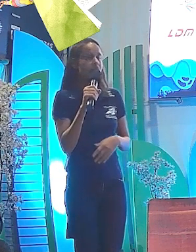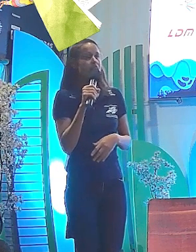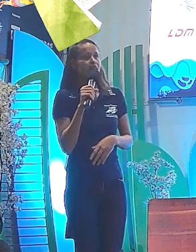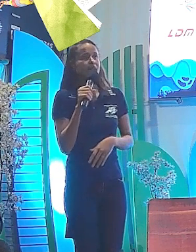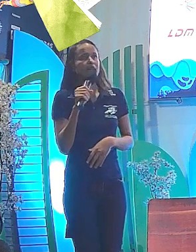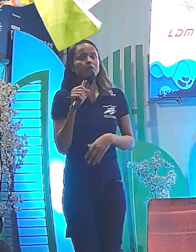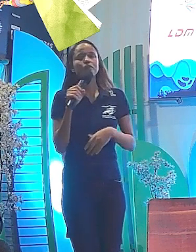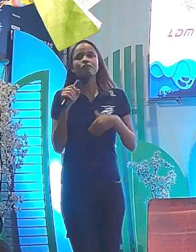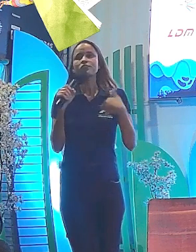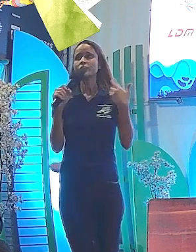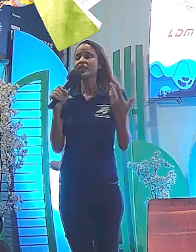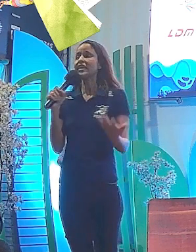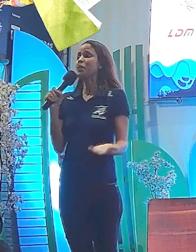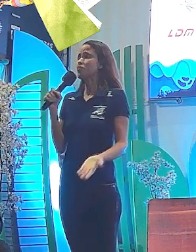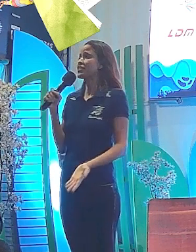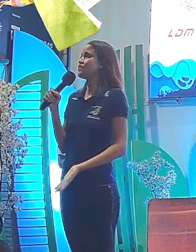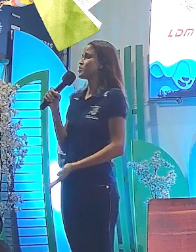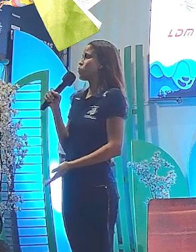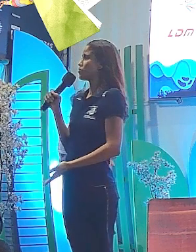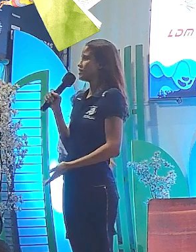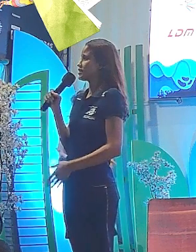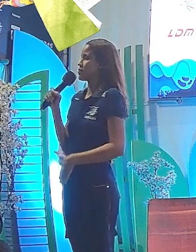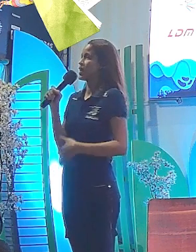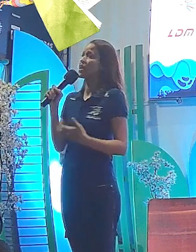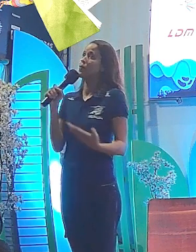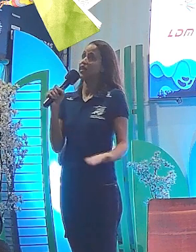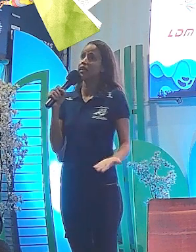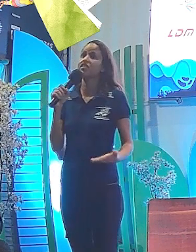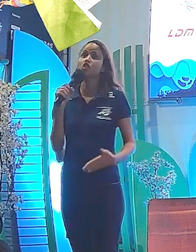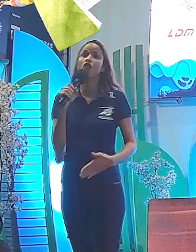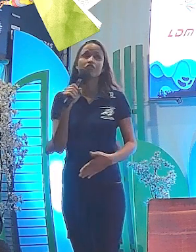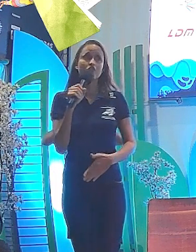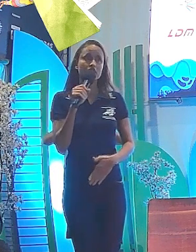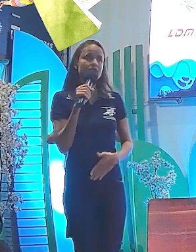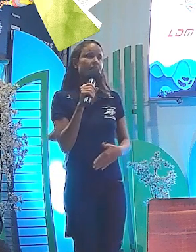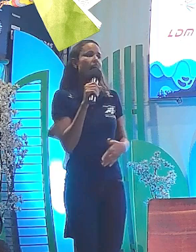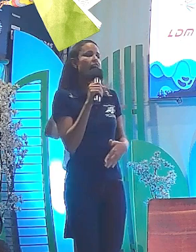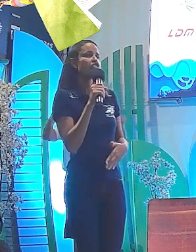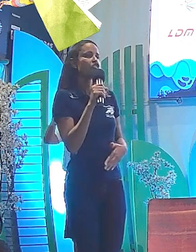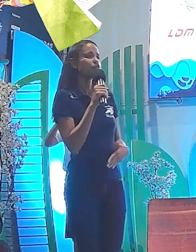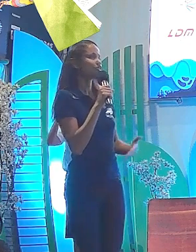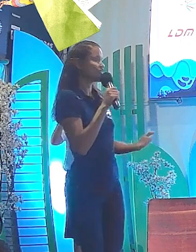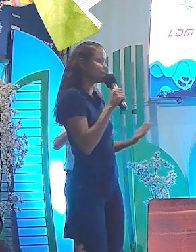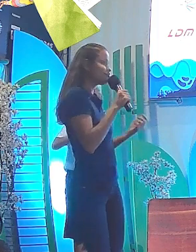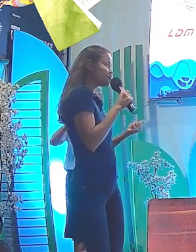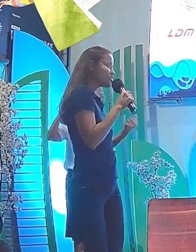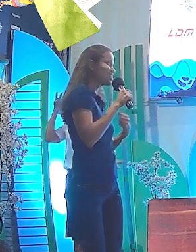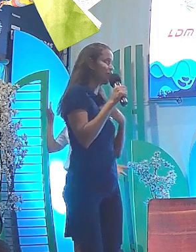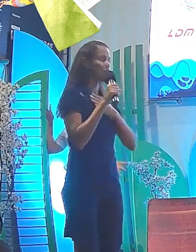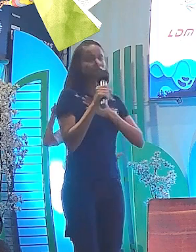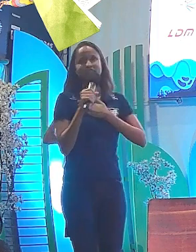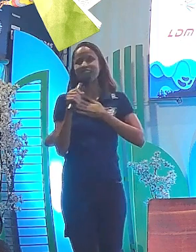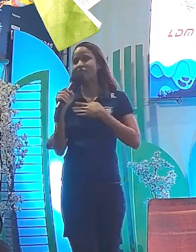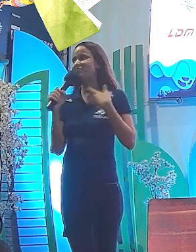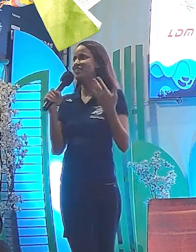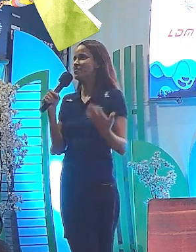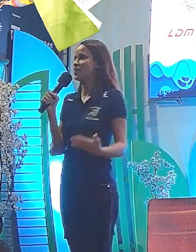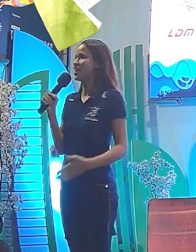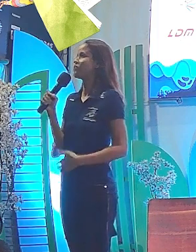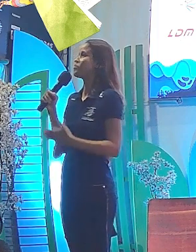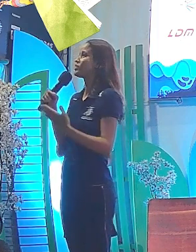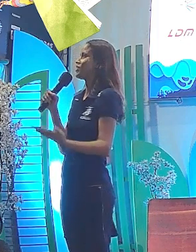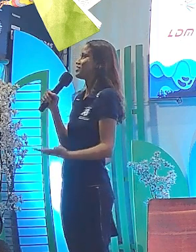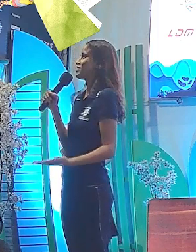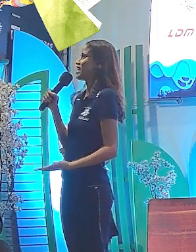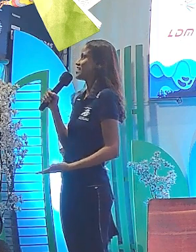recebê-los. Queria aproveitar e fazer o convite também, que amanhã, às 9 horas, a gente conseguiu uma sessão muito especial da